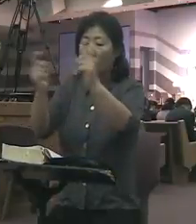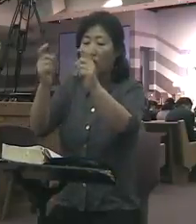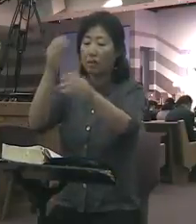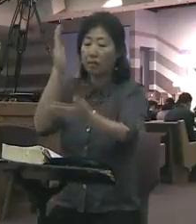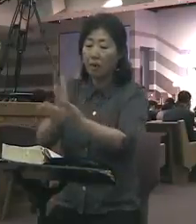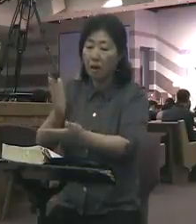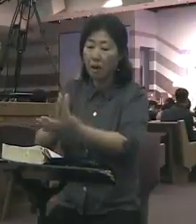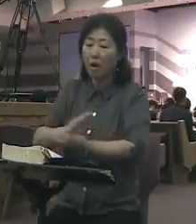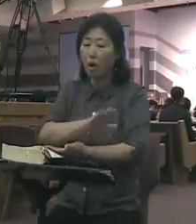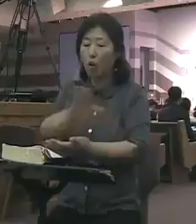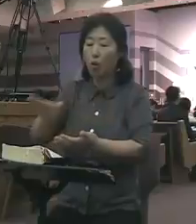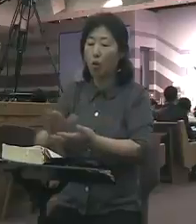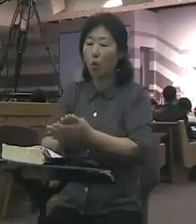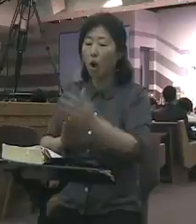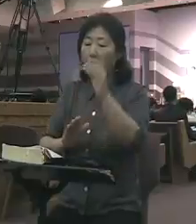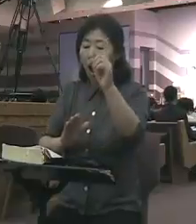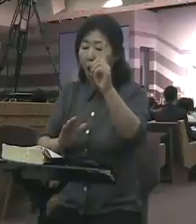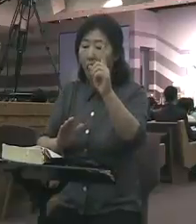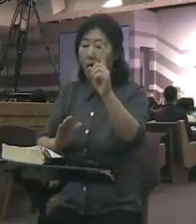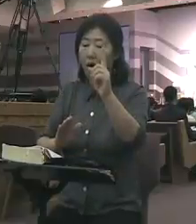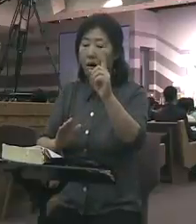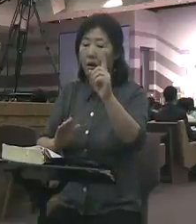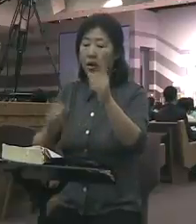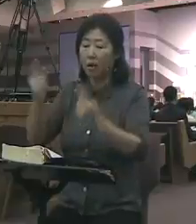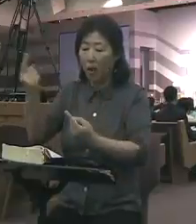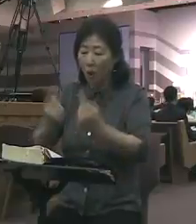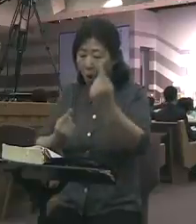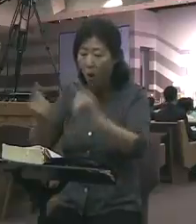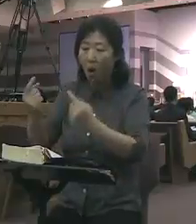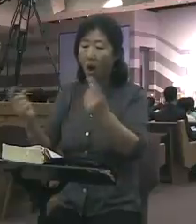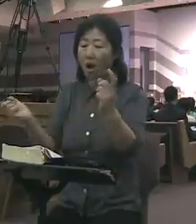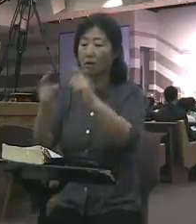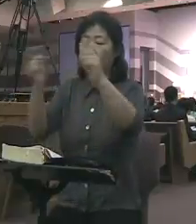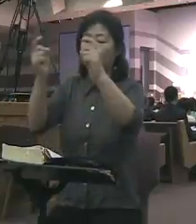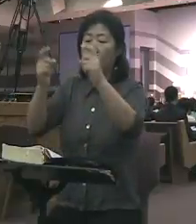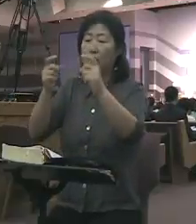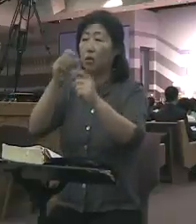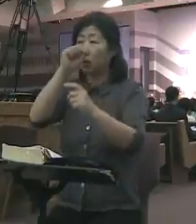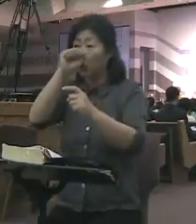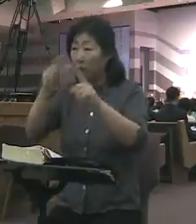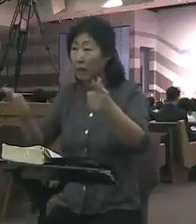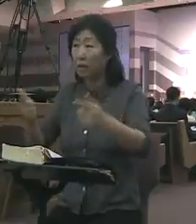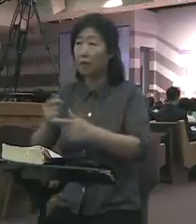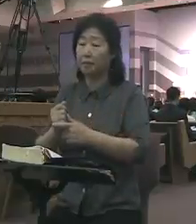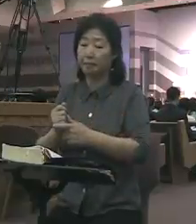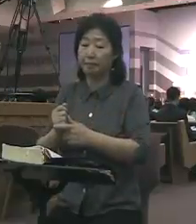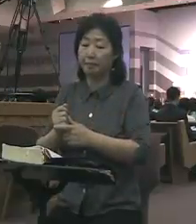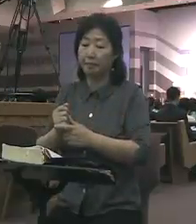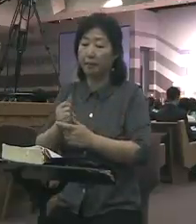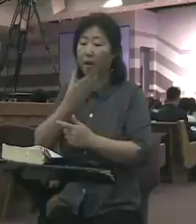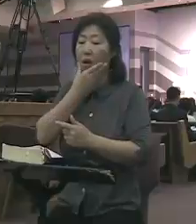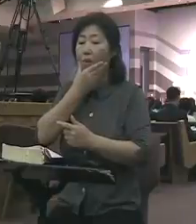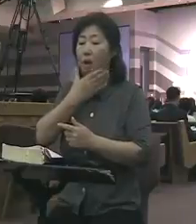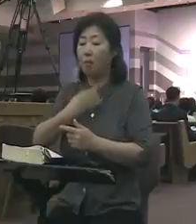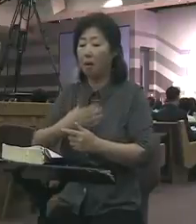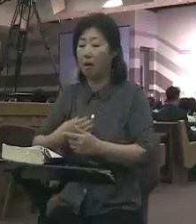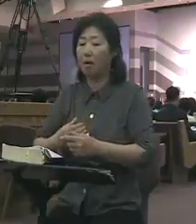한 골육이라. 한 형제가 다투는 것이 옳지 않다. 아브라함이